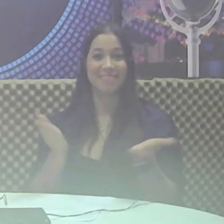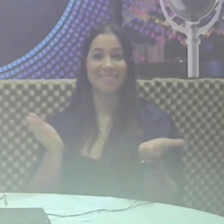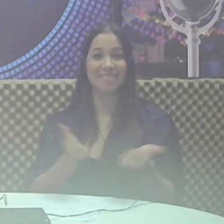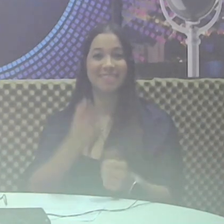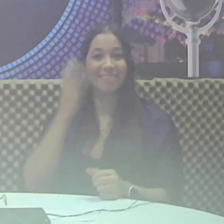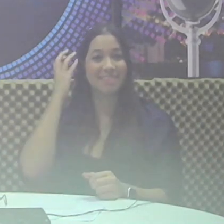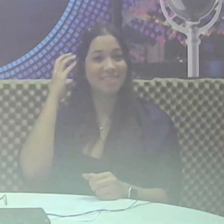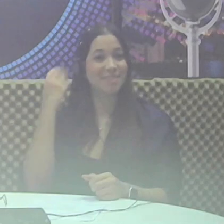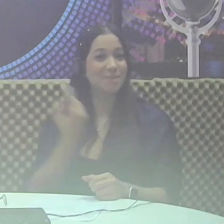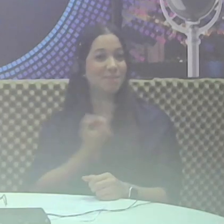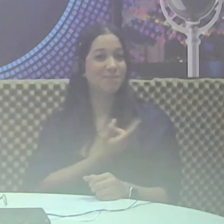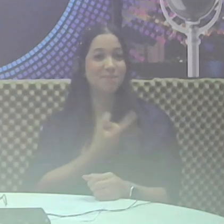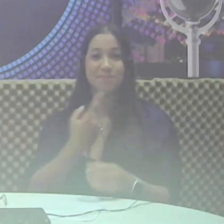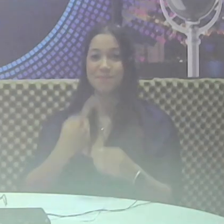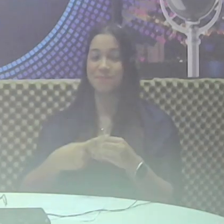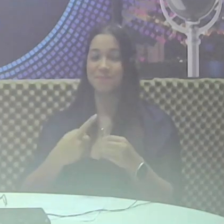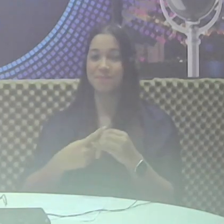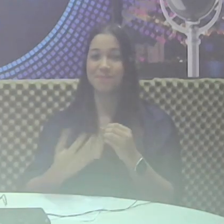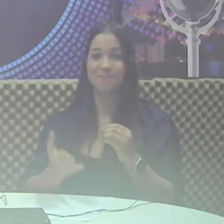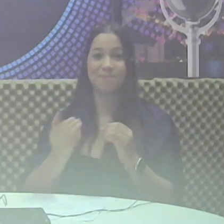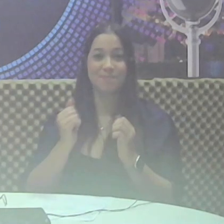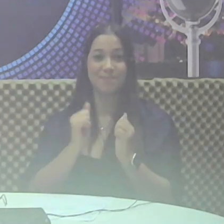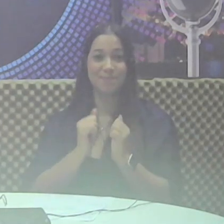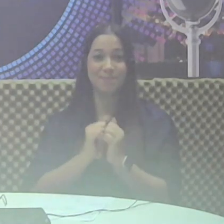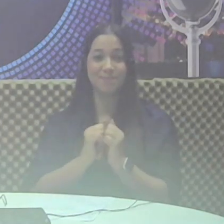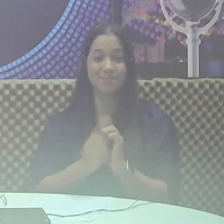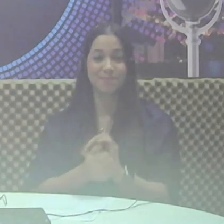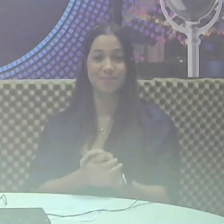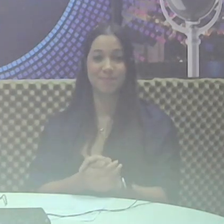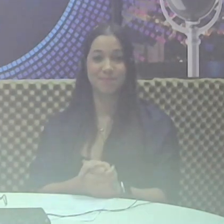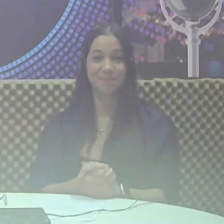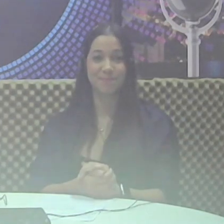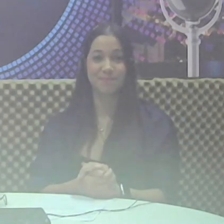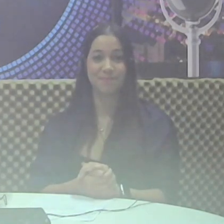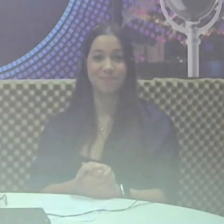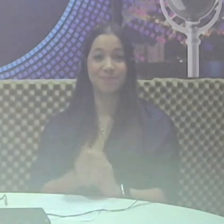partir de agora na Rádio Nossa Cidade. Vem com a gente!